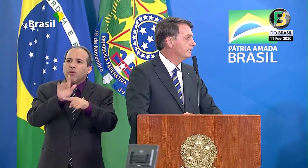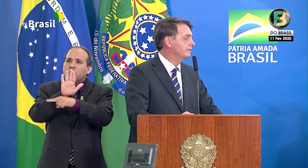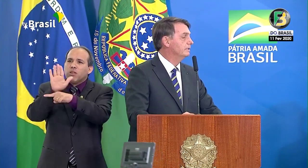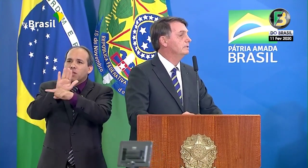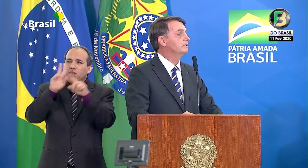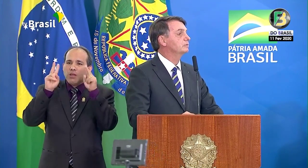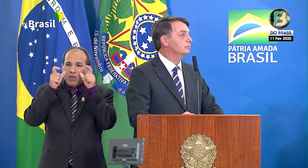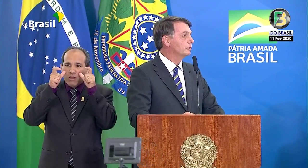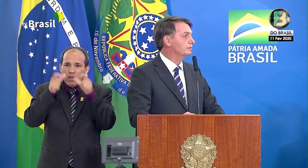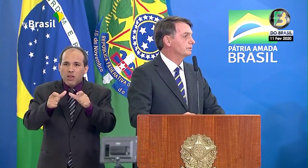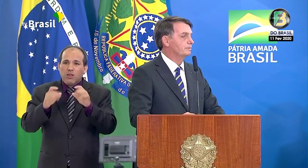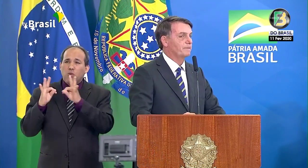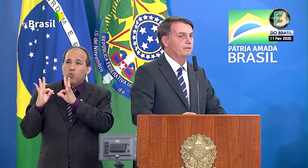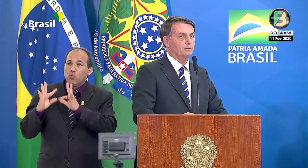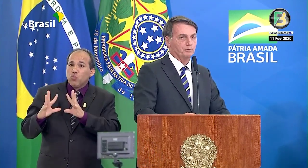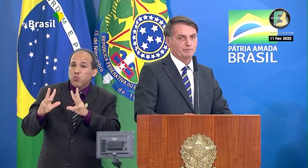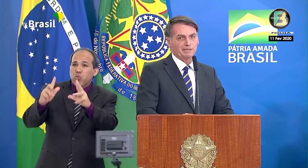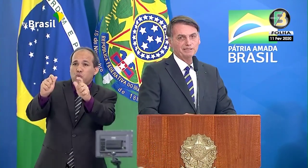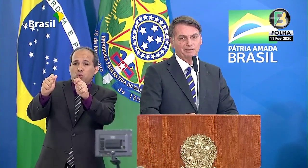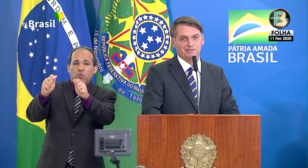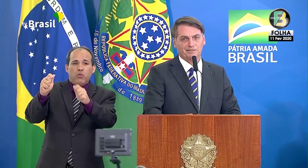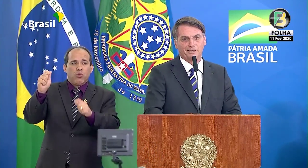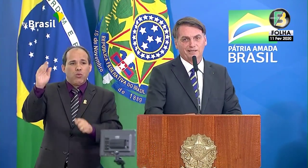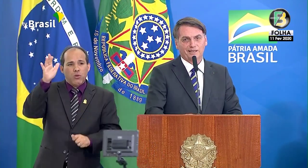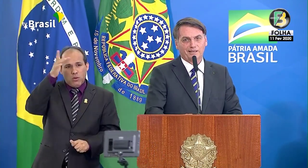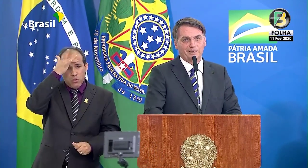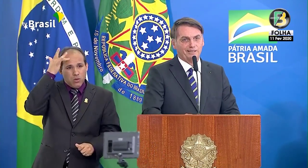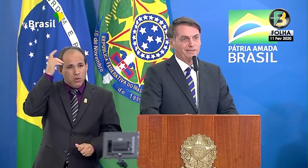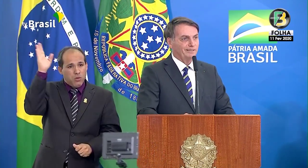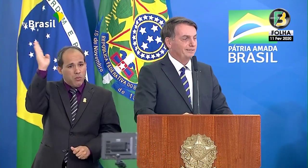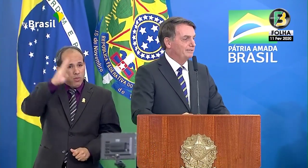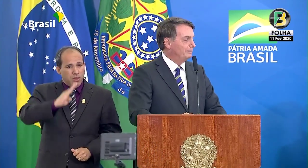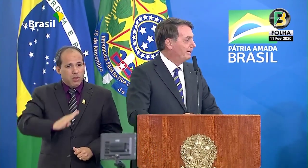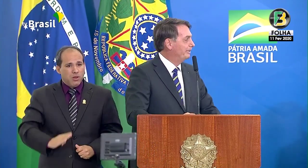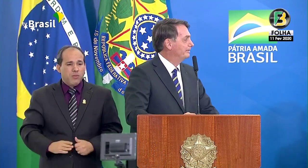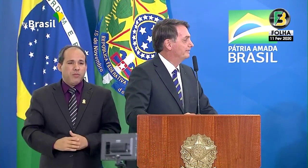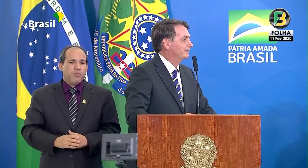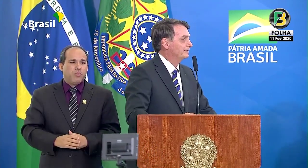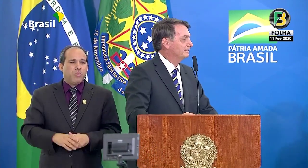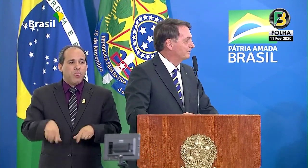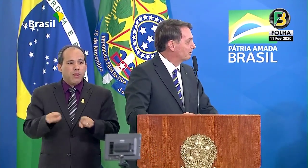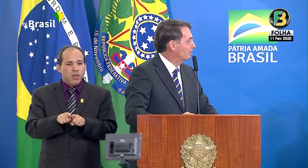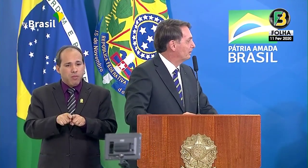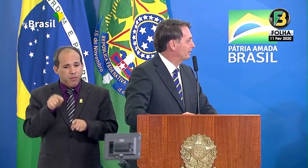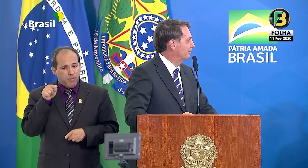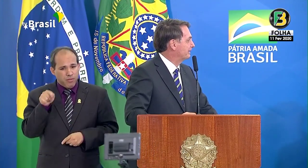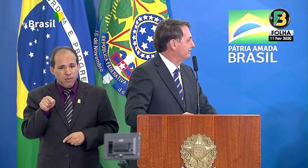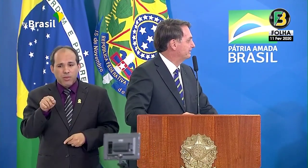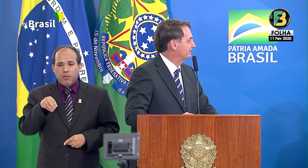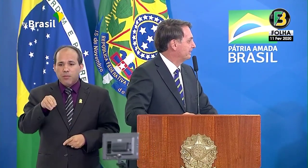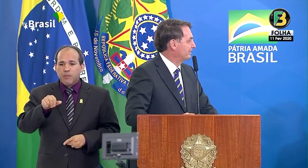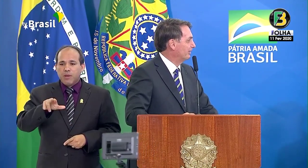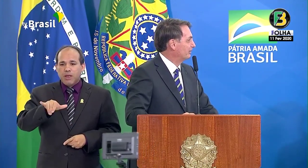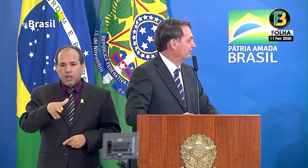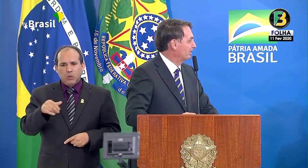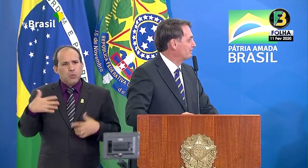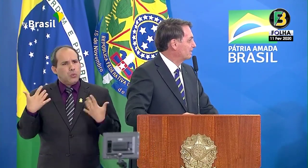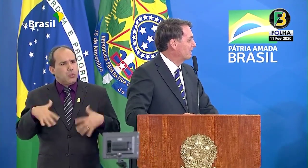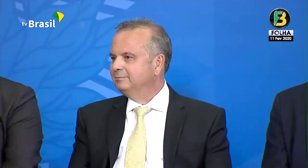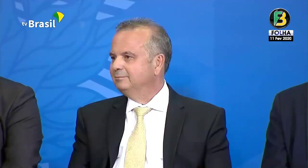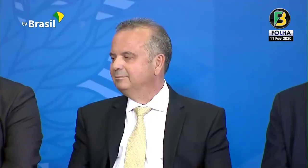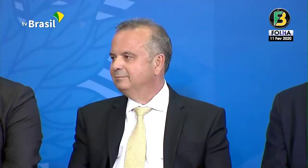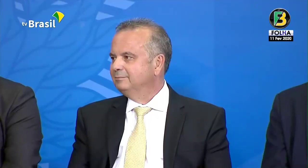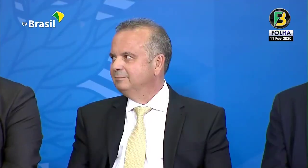o interesse de todos os brasileiros. E, Marinho, está concorrido aqui, é sinal que